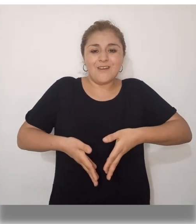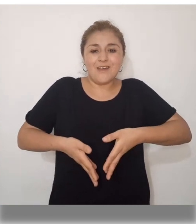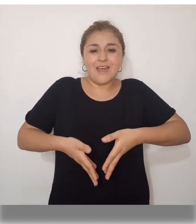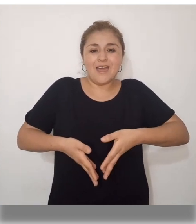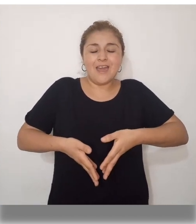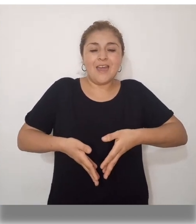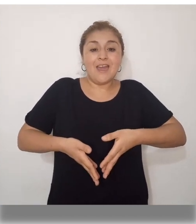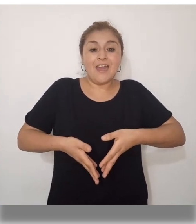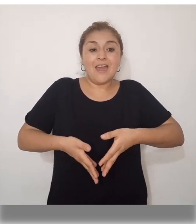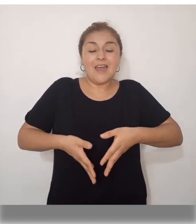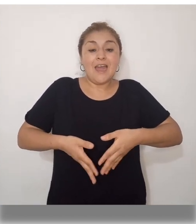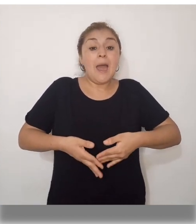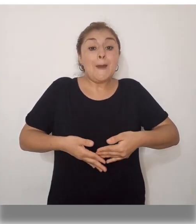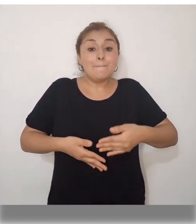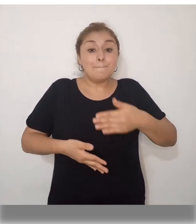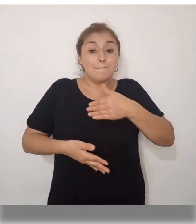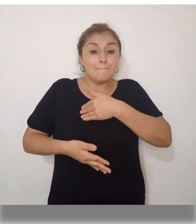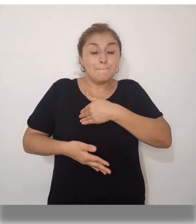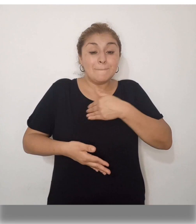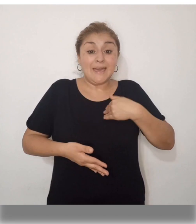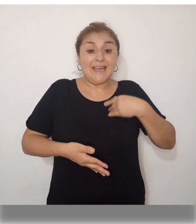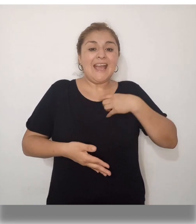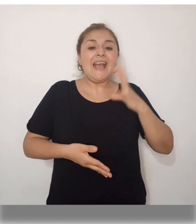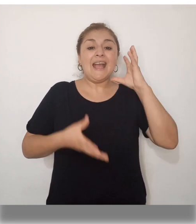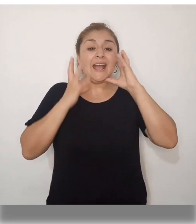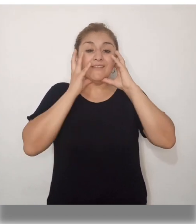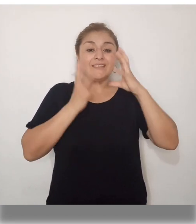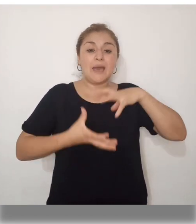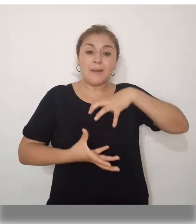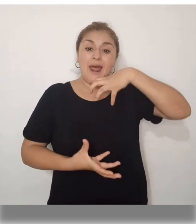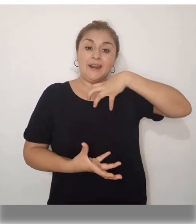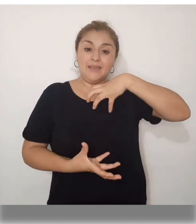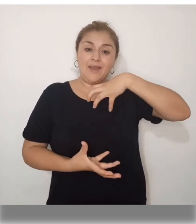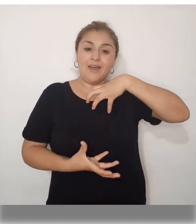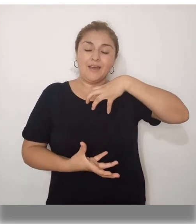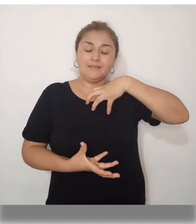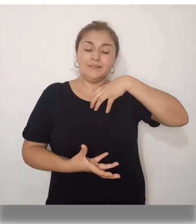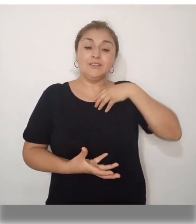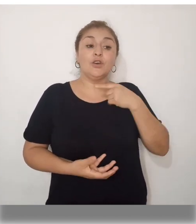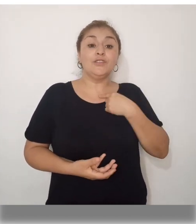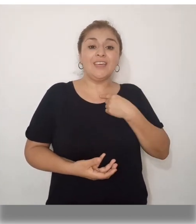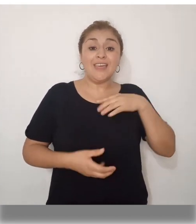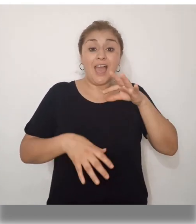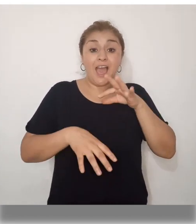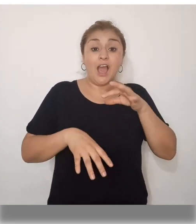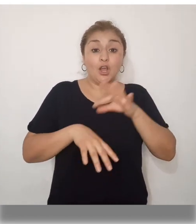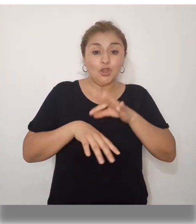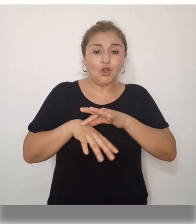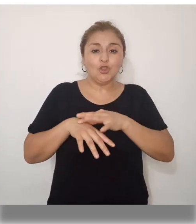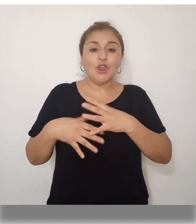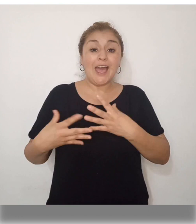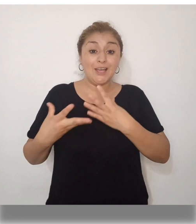atendía a mi madre realizó una maniobra para dentro del vientre tratar de